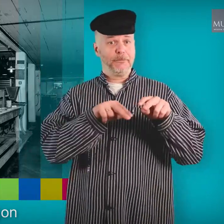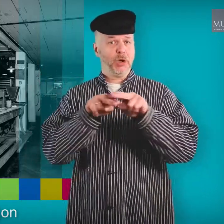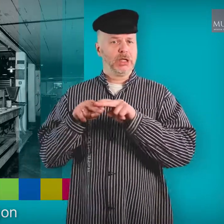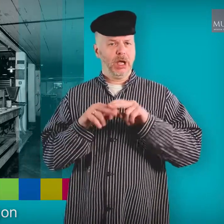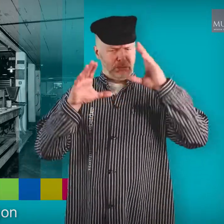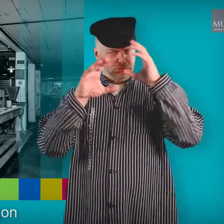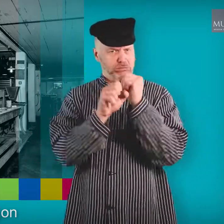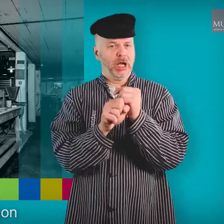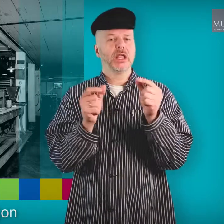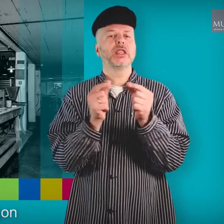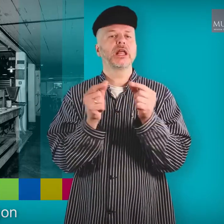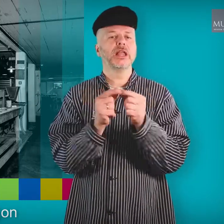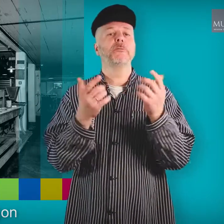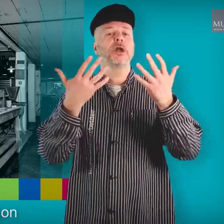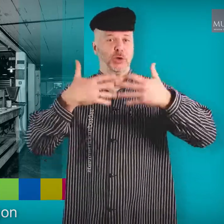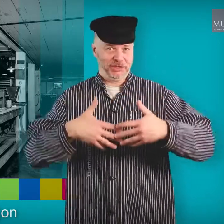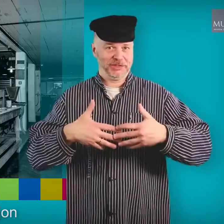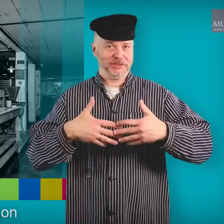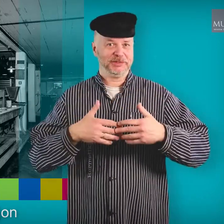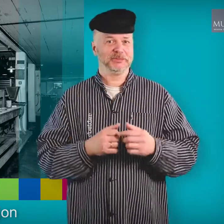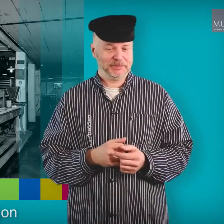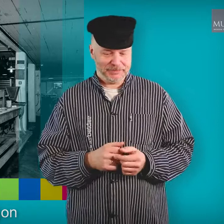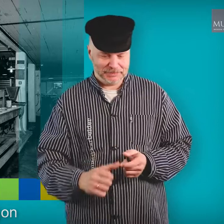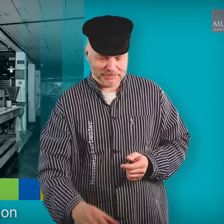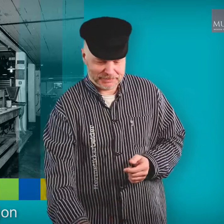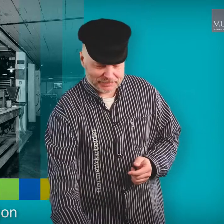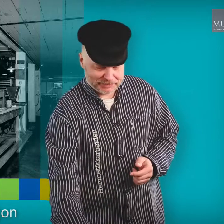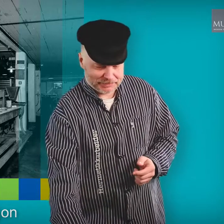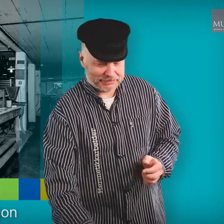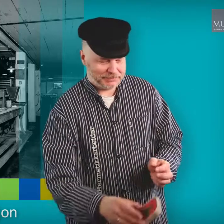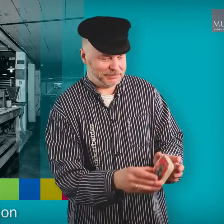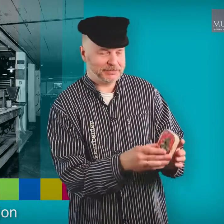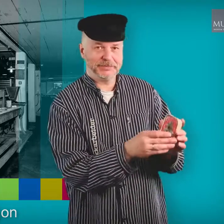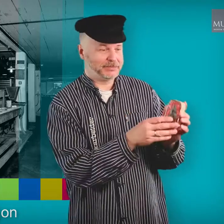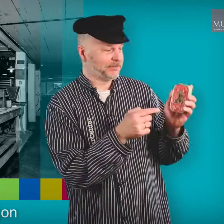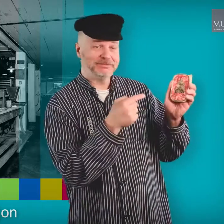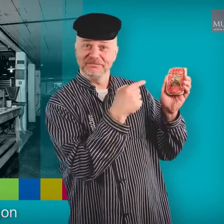Her i Hermetikkmuseet vil utstillingene ha fokus på sardinproduksjonen.